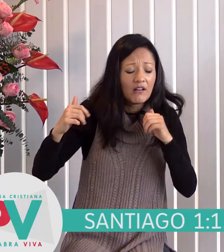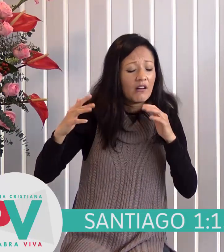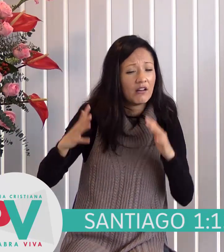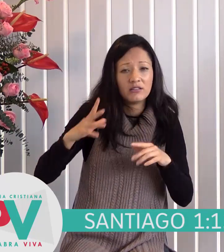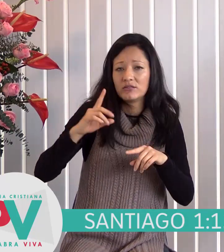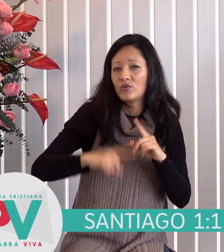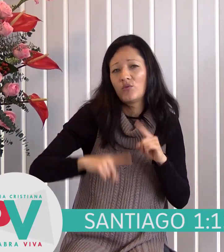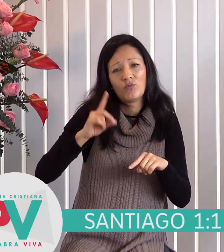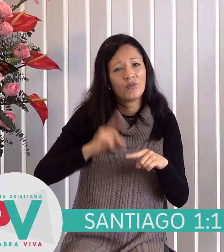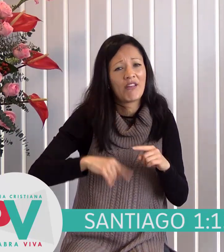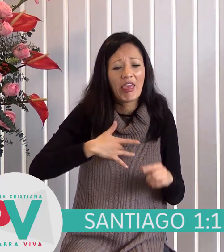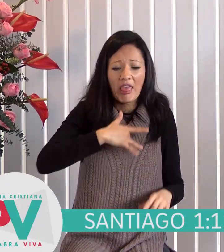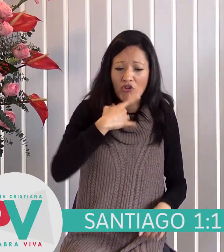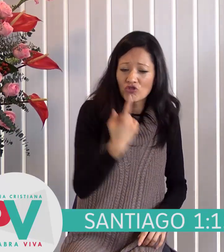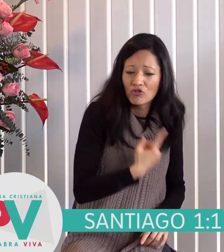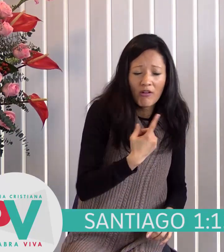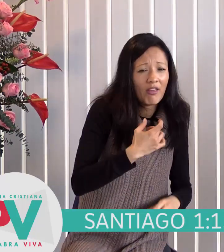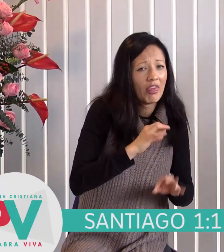soy nada.